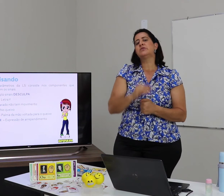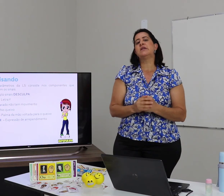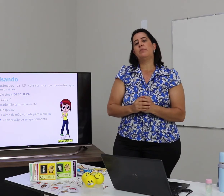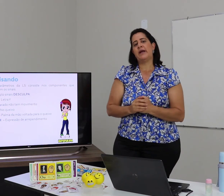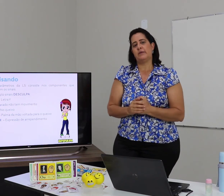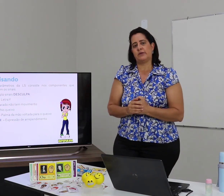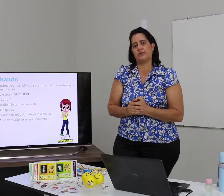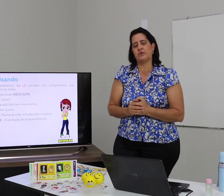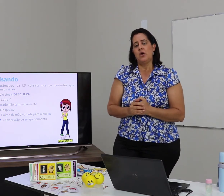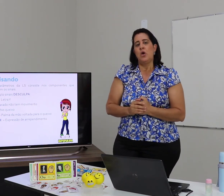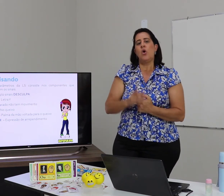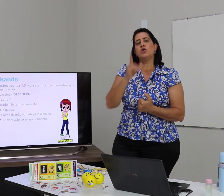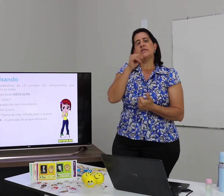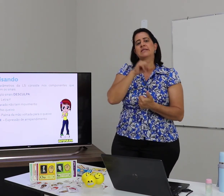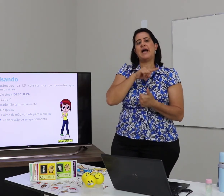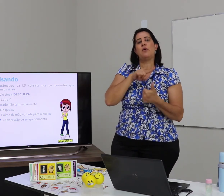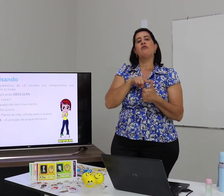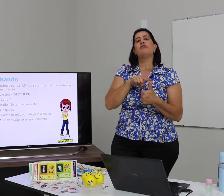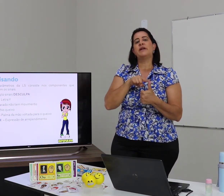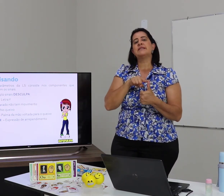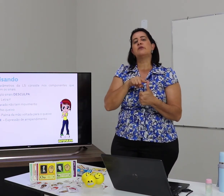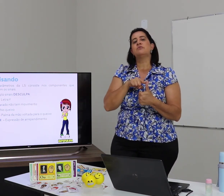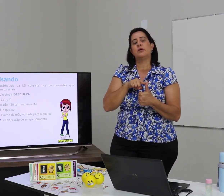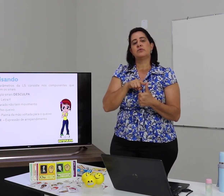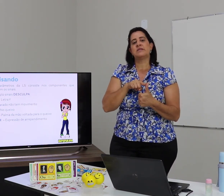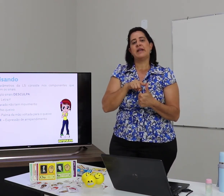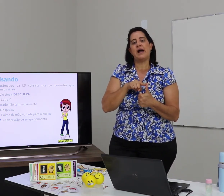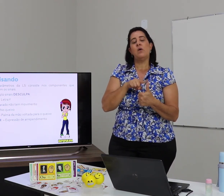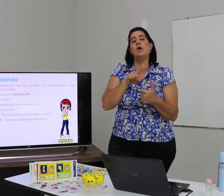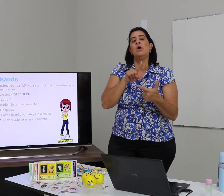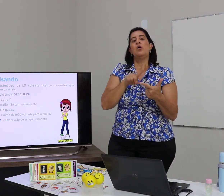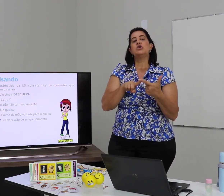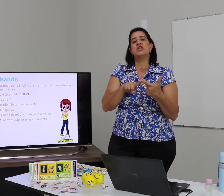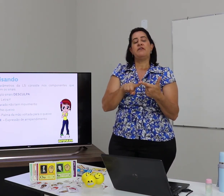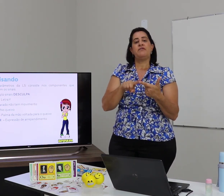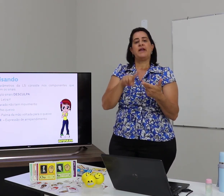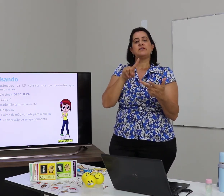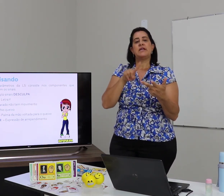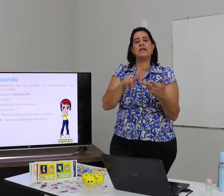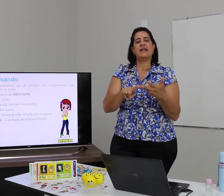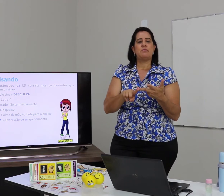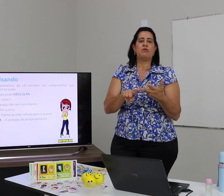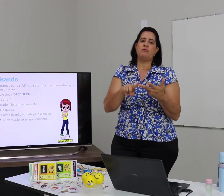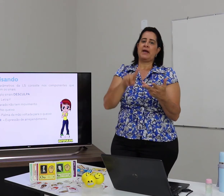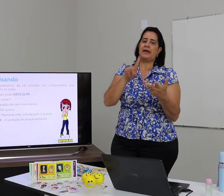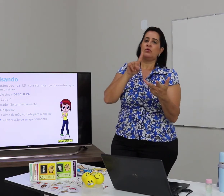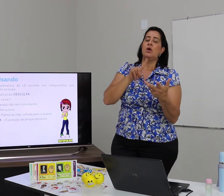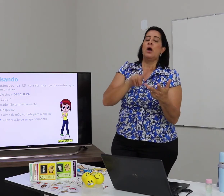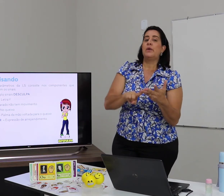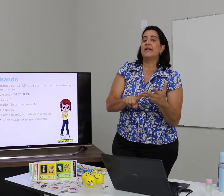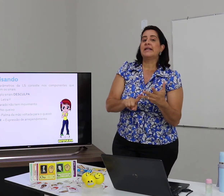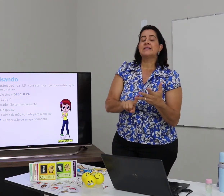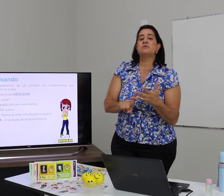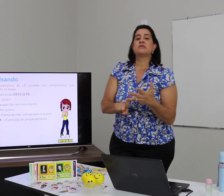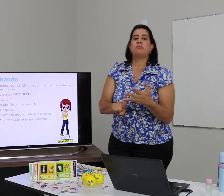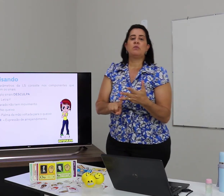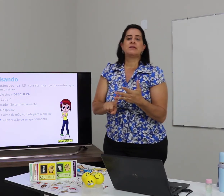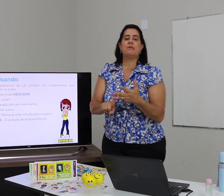5 parâmetros. Onde está a configuração de mão do sinal, onde ele é feito, se ele tem movimento, a orientação das palmas da mão